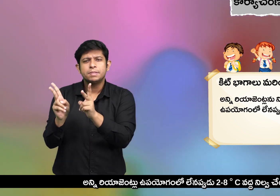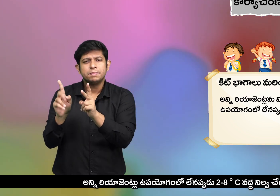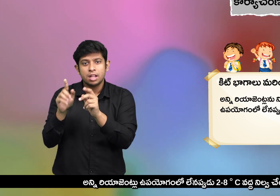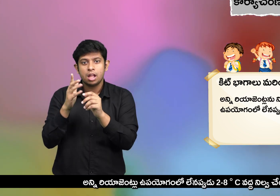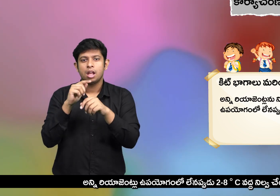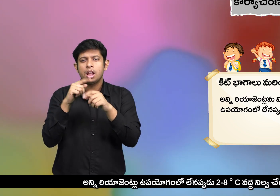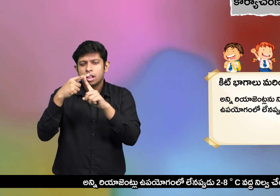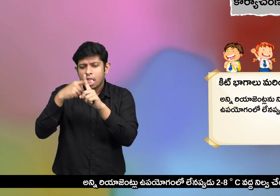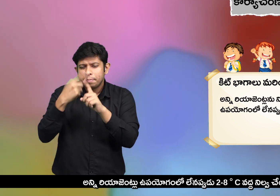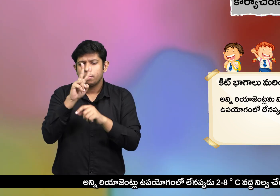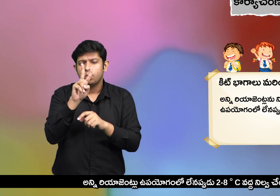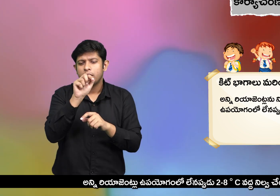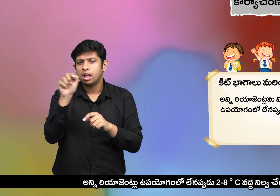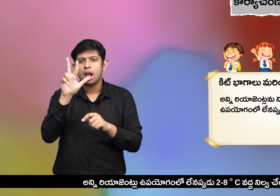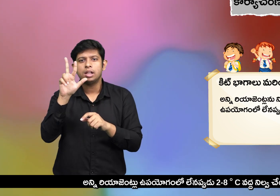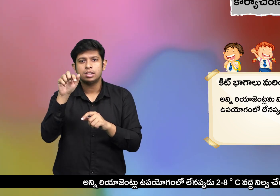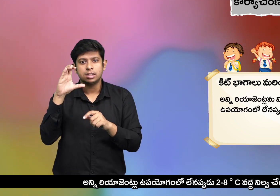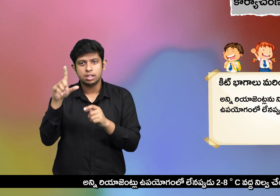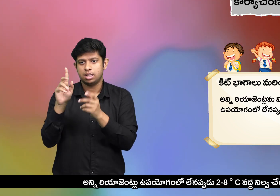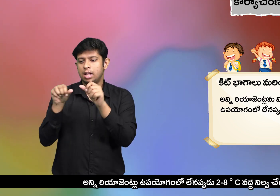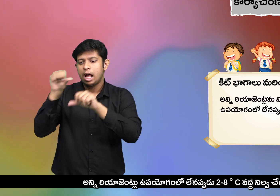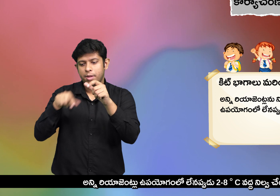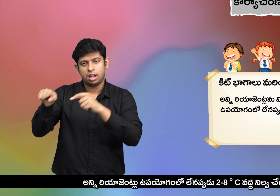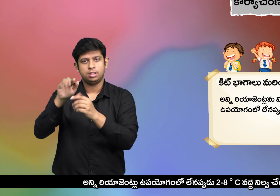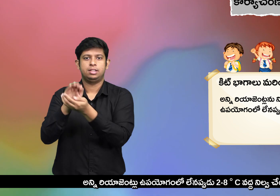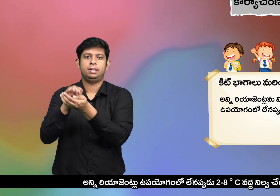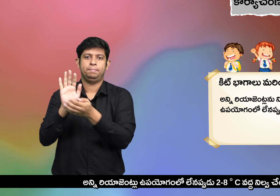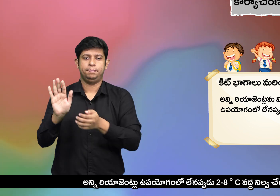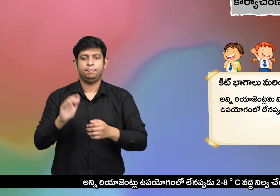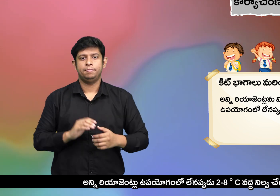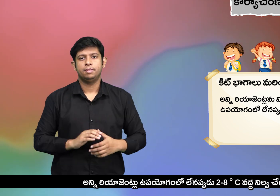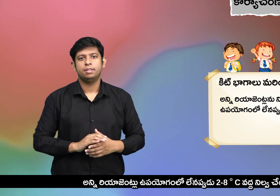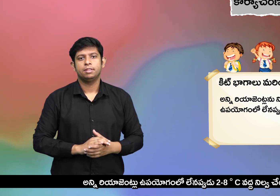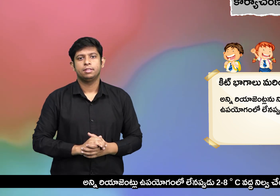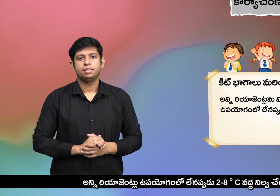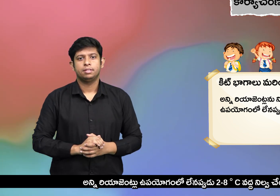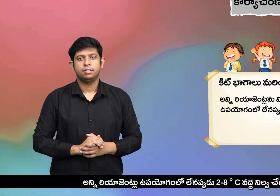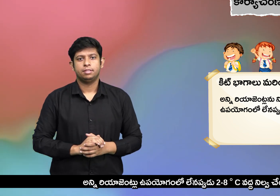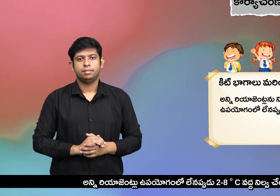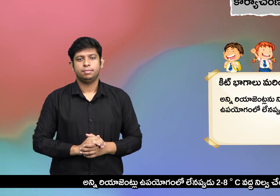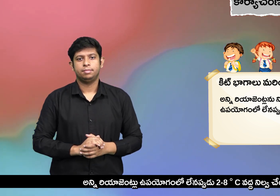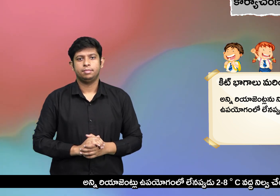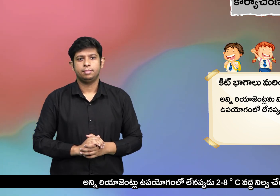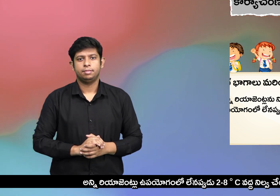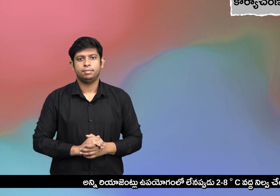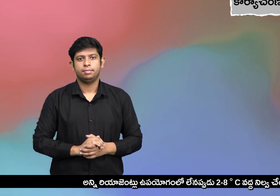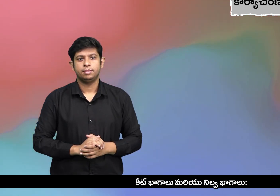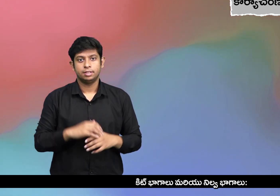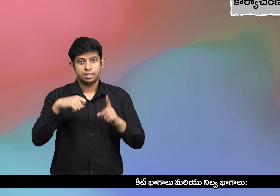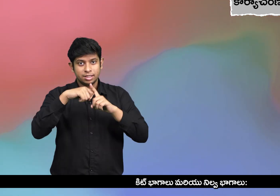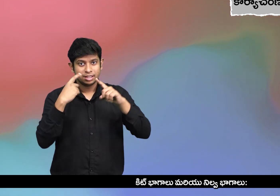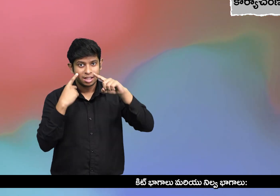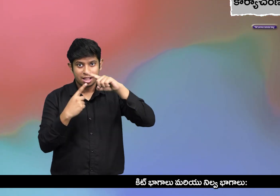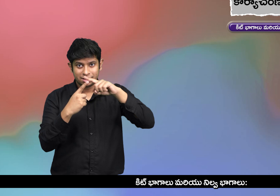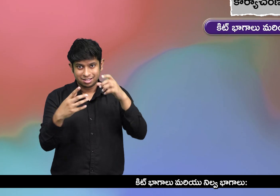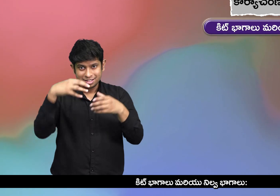అన్ని రియాజెంట్లు ఉపయోగంలో లేనప్పుడు 2 నుండి 8 డిగ్రీ C వద్ద నిల్వ చేయాలి.